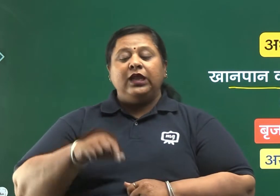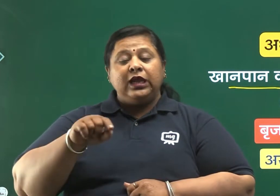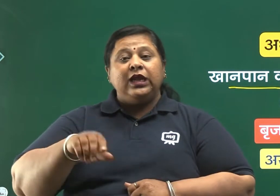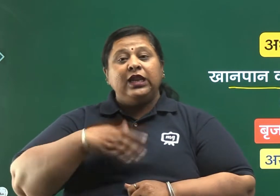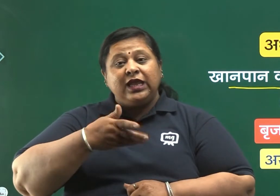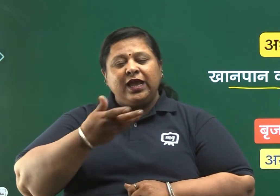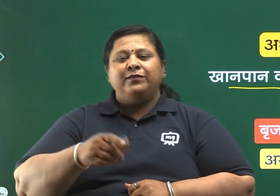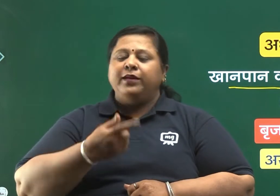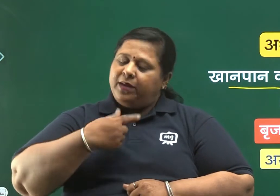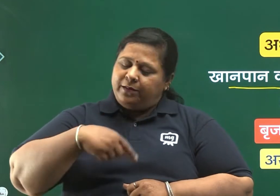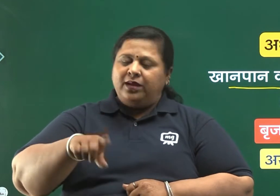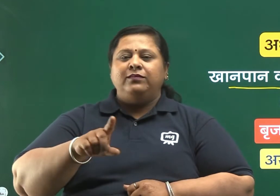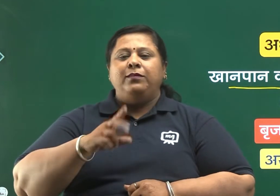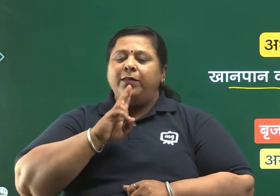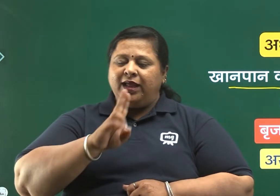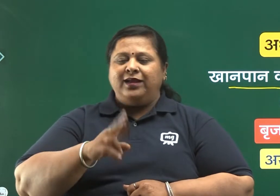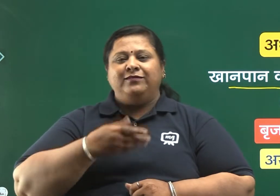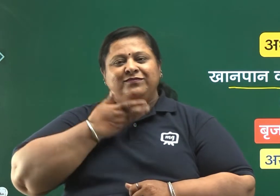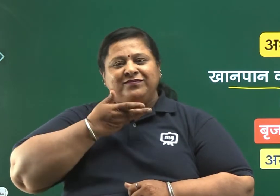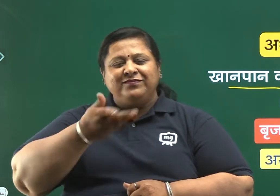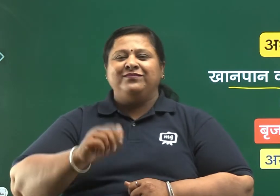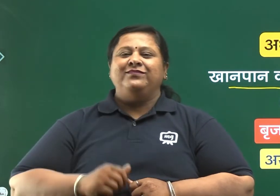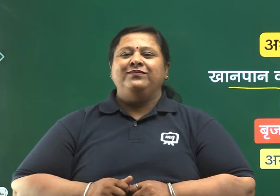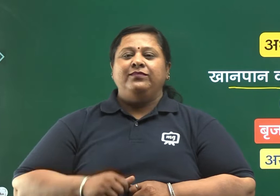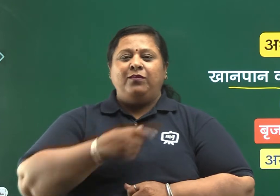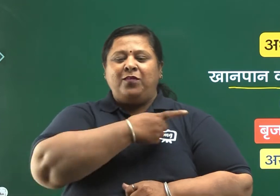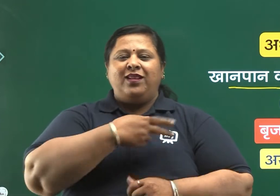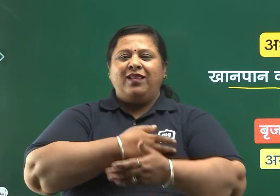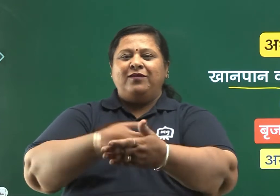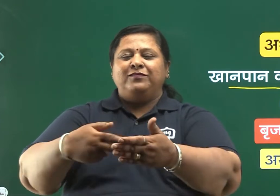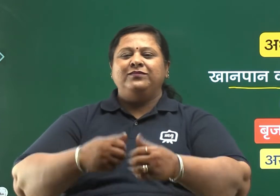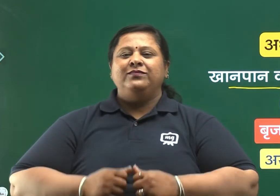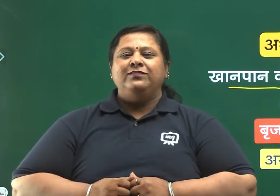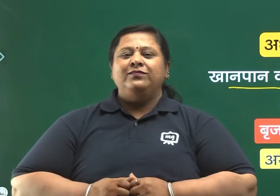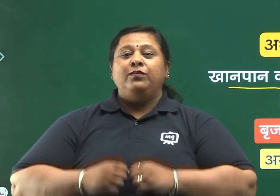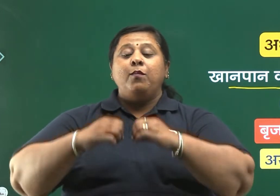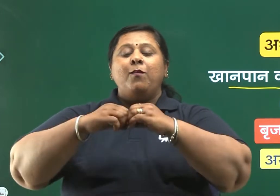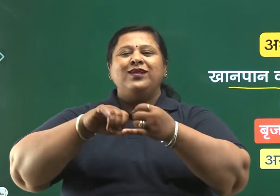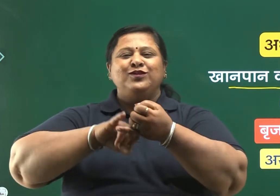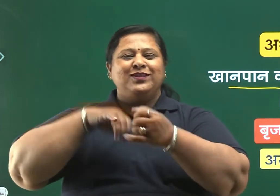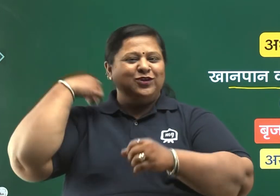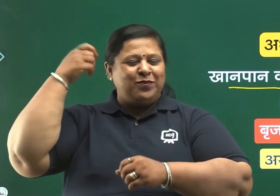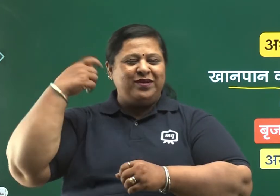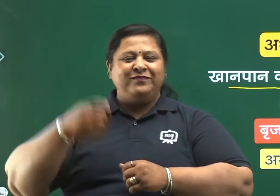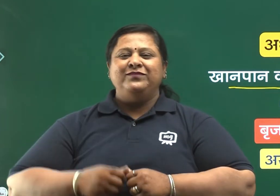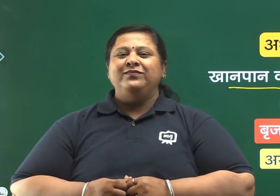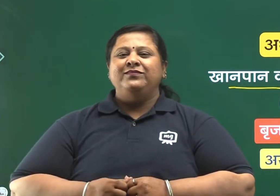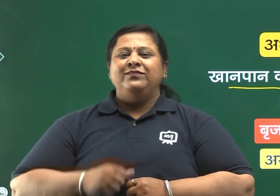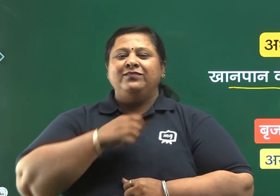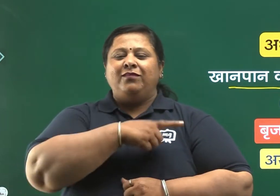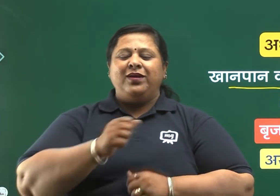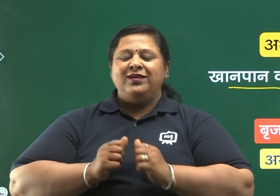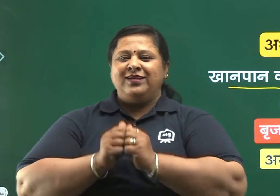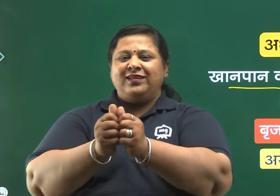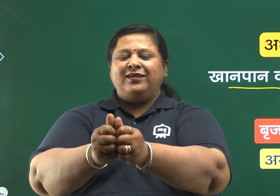इन्हीं के बारे में पढ़ेंगे। मेरा नाम ब्रजसुंदर शर्मा और